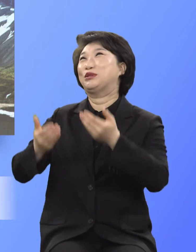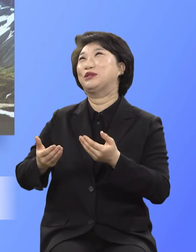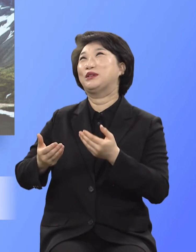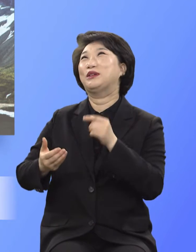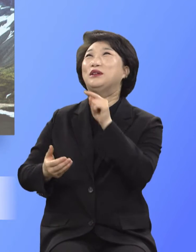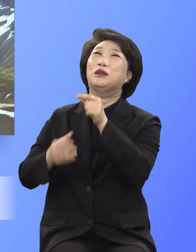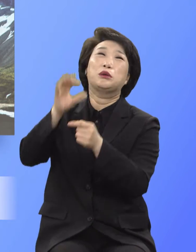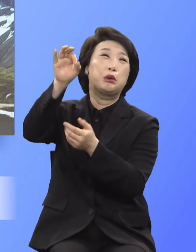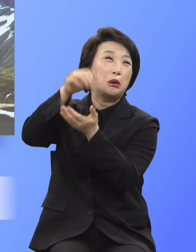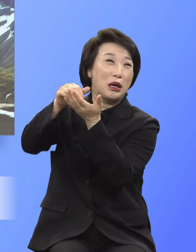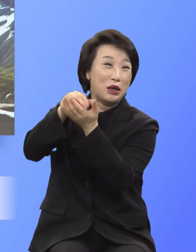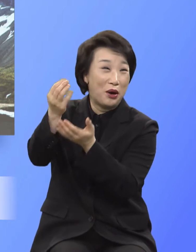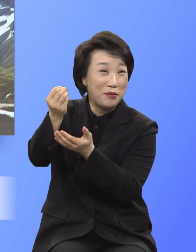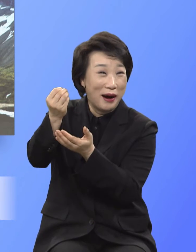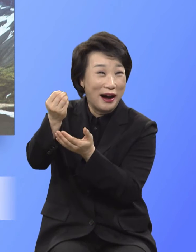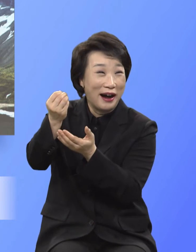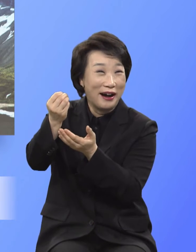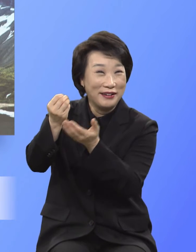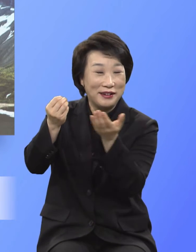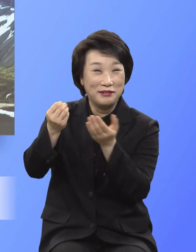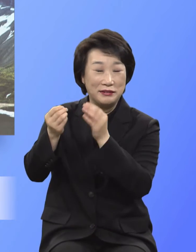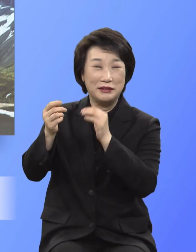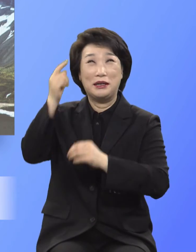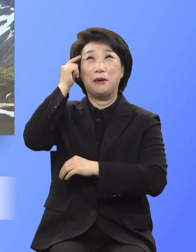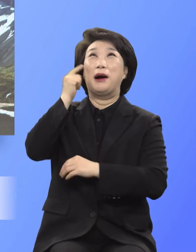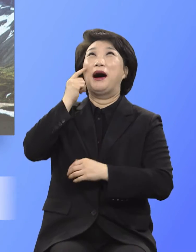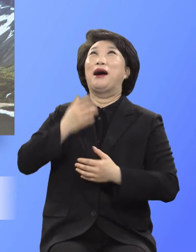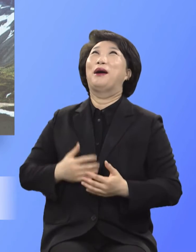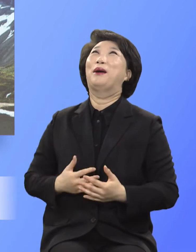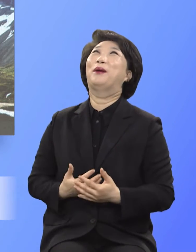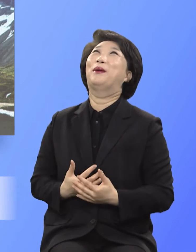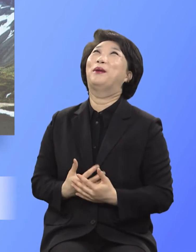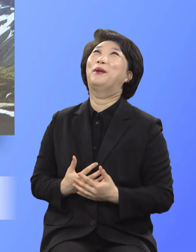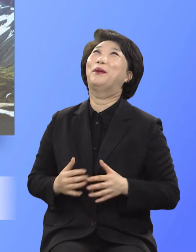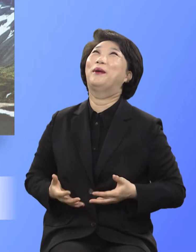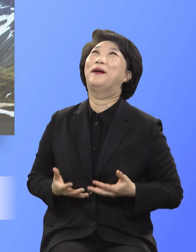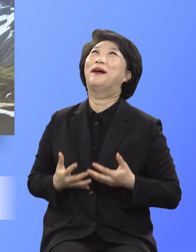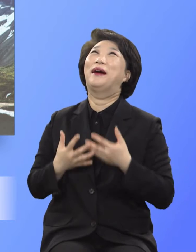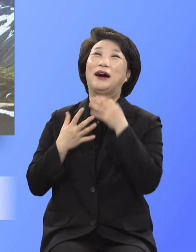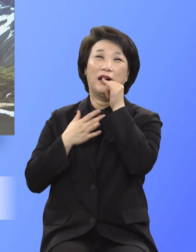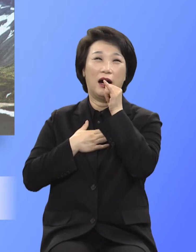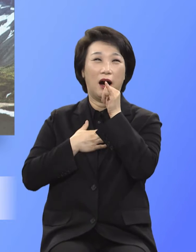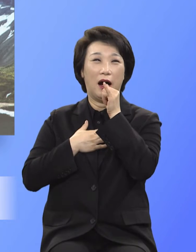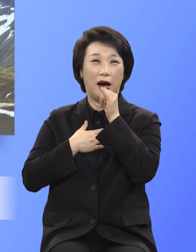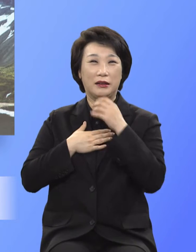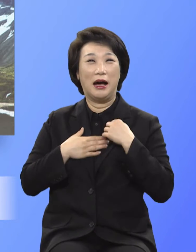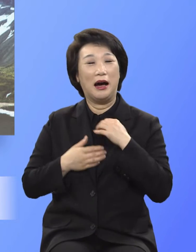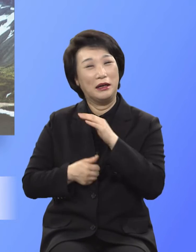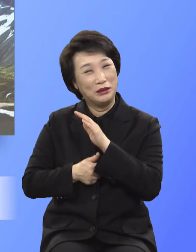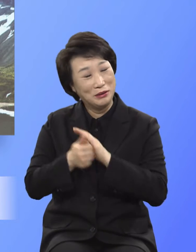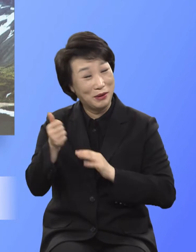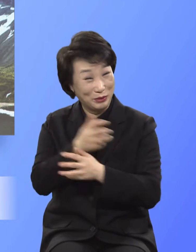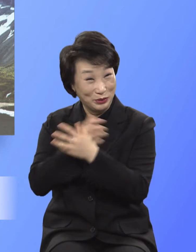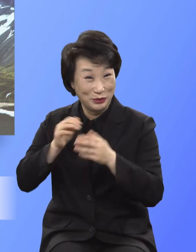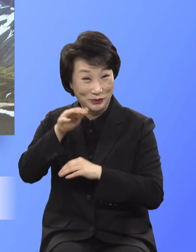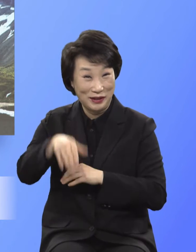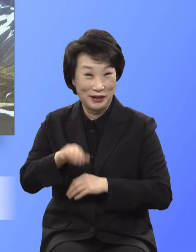얼마짜린가 계산해봐. 생각만 해도 가슴이 벅차, 희망이 넘쳐.